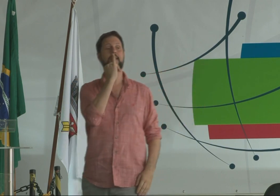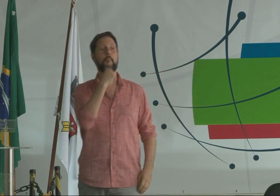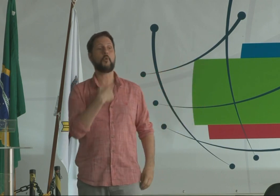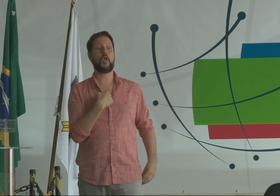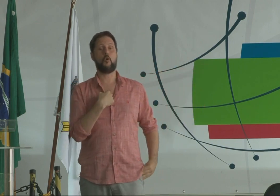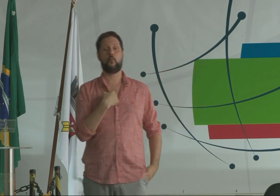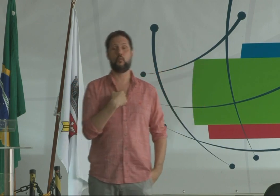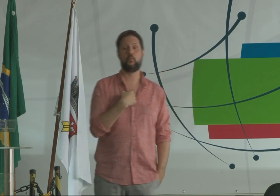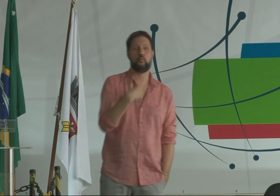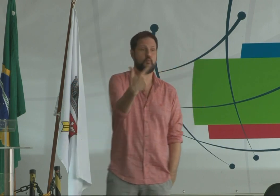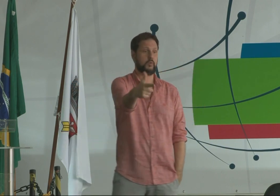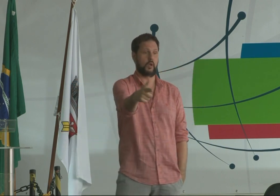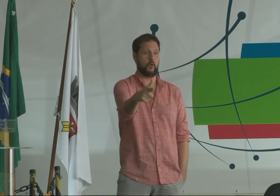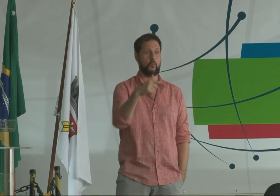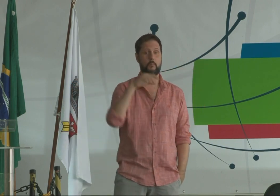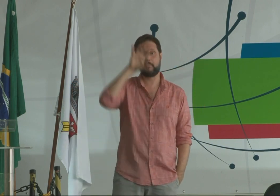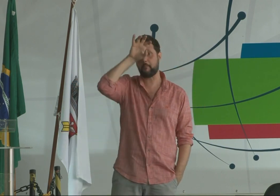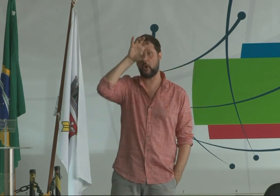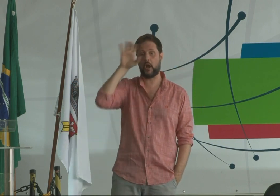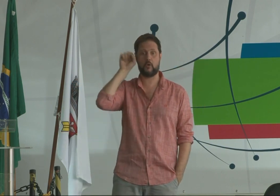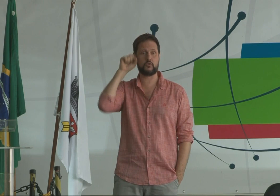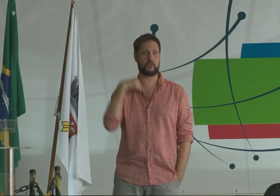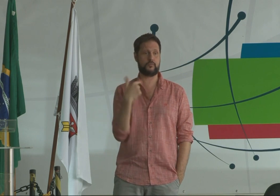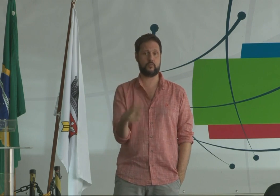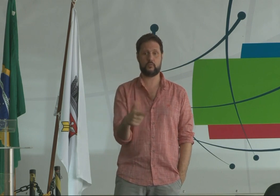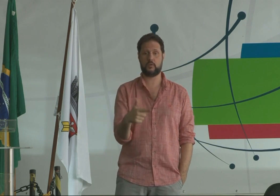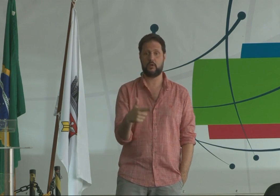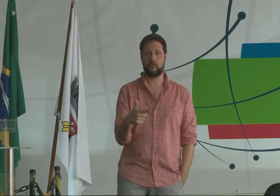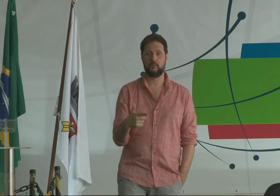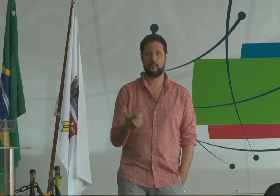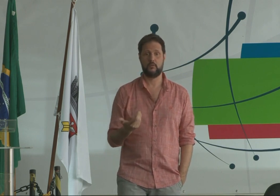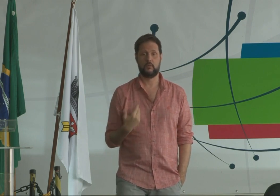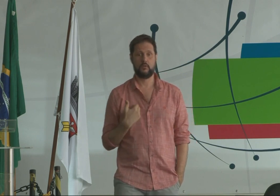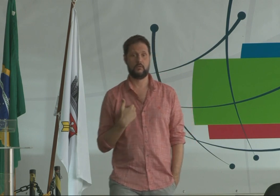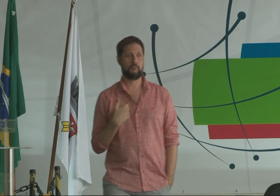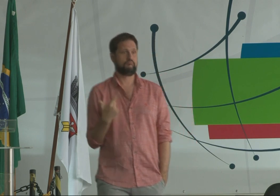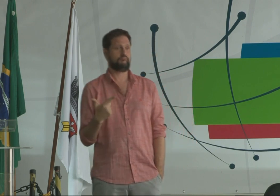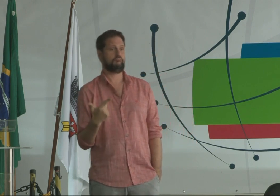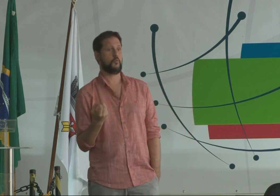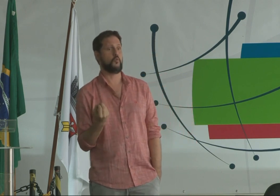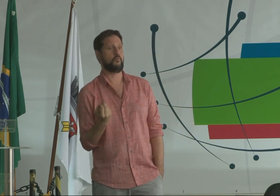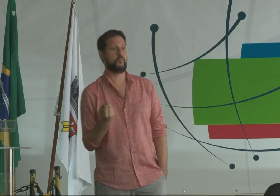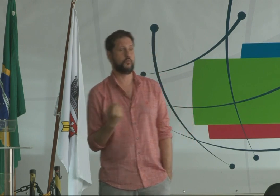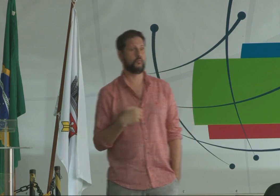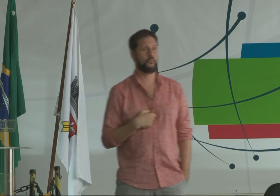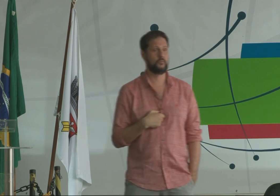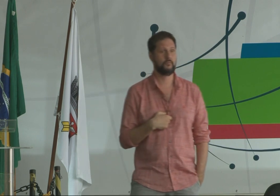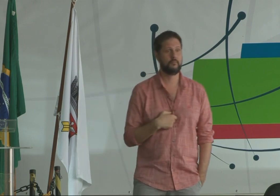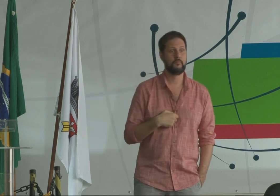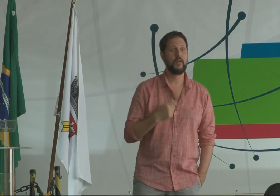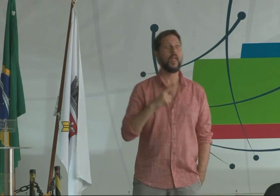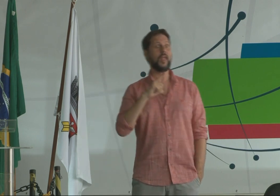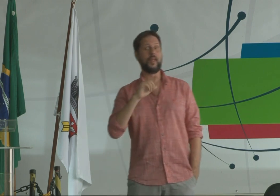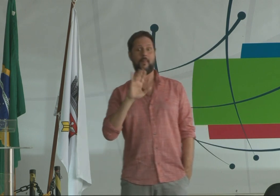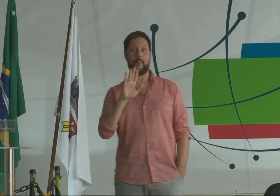abelha, enfim. Mas, se eu pego, por exemplo, para mim, um surdo que eu tenho memória auditiva, como é que ele trabalha essa questão? Como eu faço essa